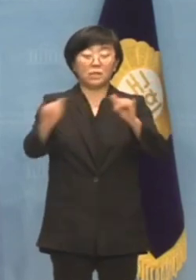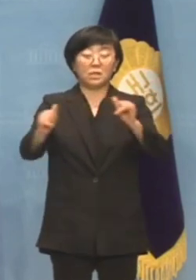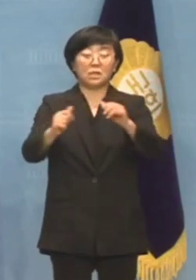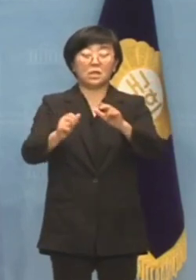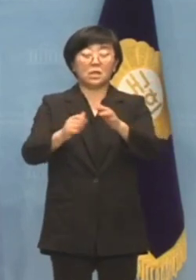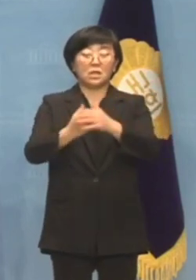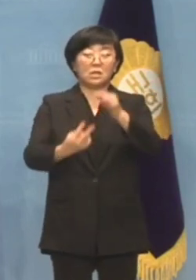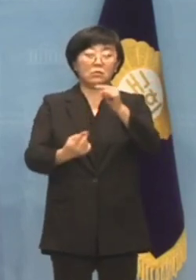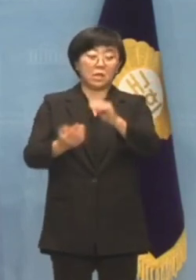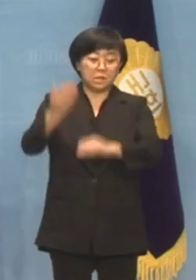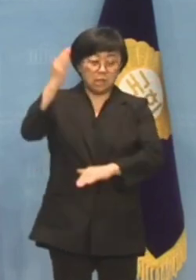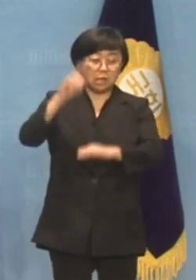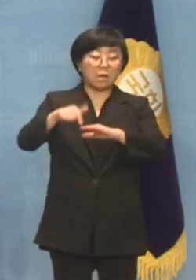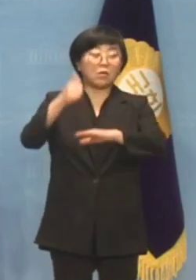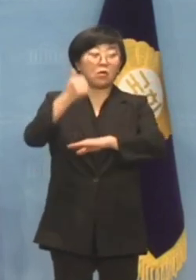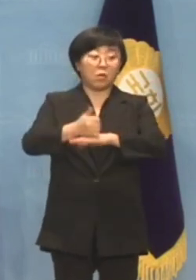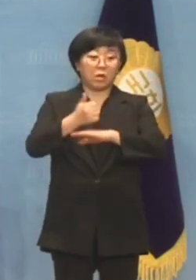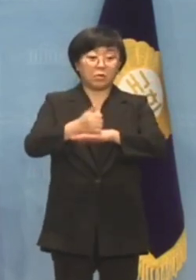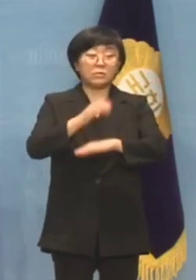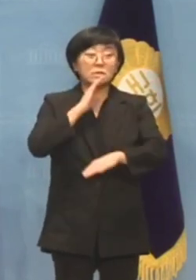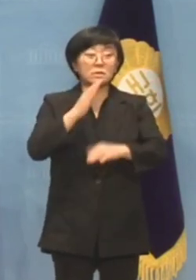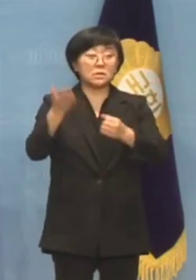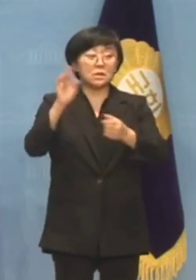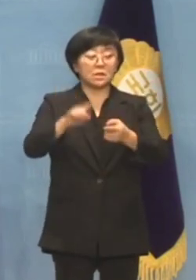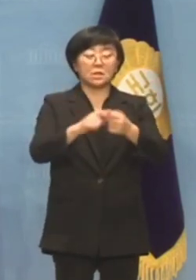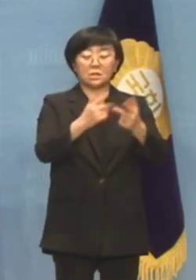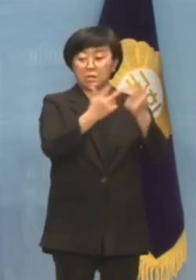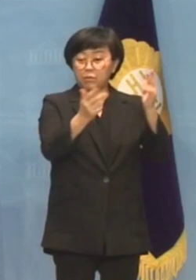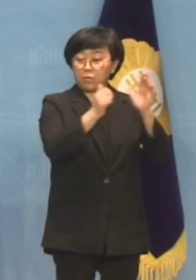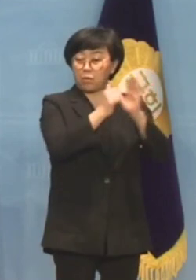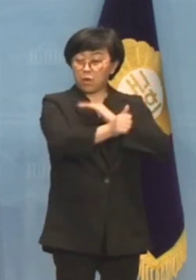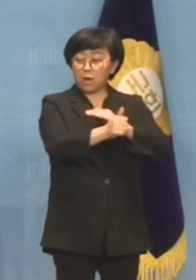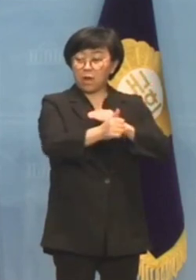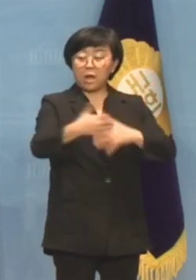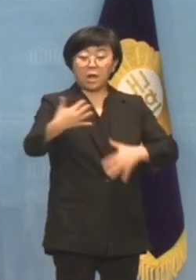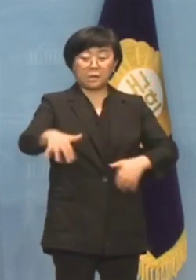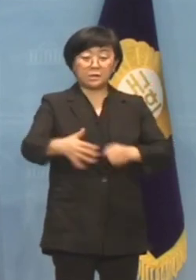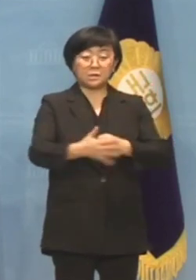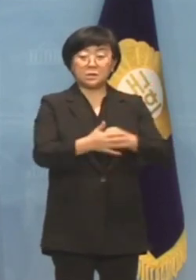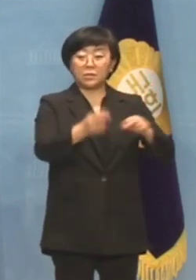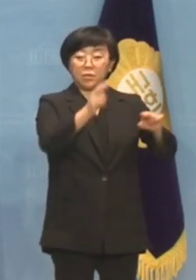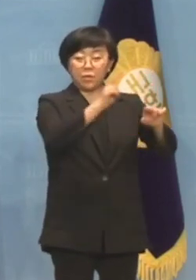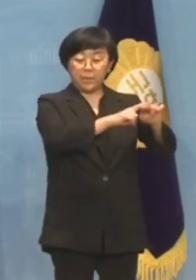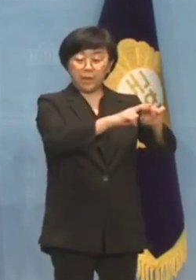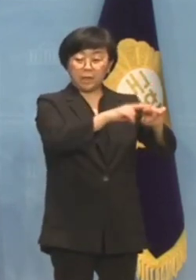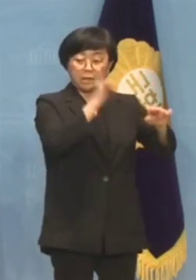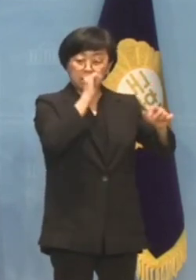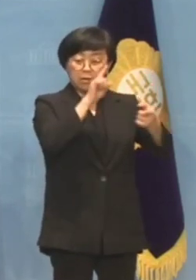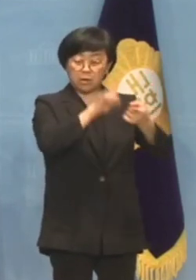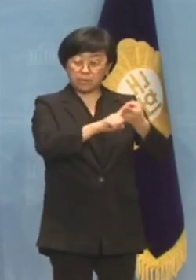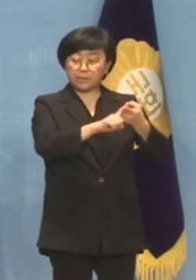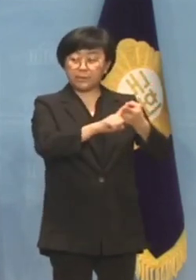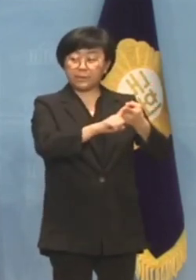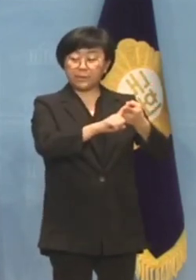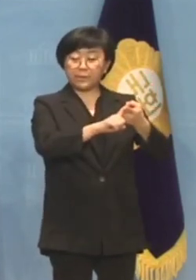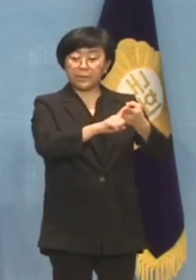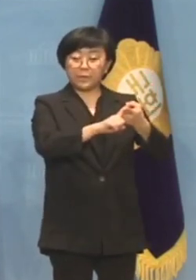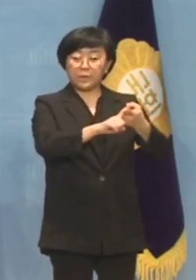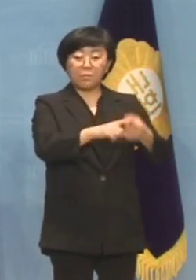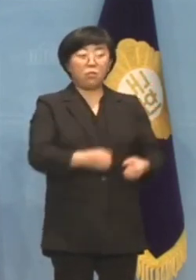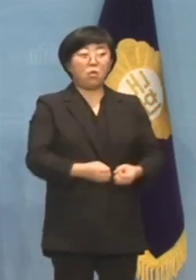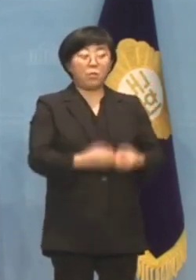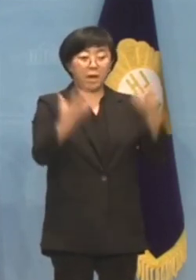가반 이상의 여론조사 결과에도 불구하고 이 대표가 아직도 대표직을 유지하고 있음에